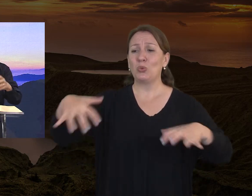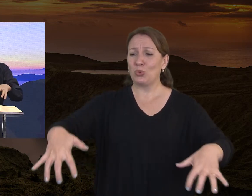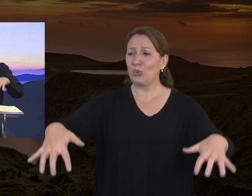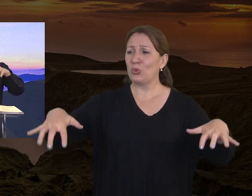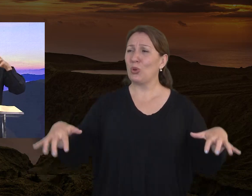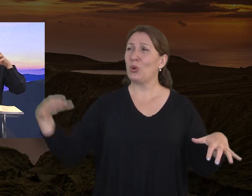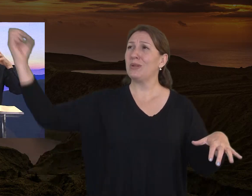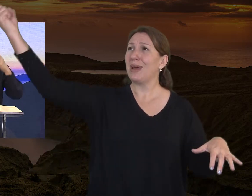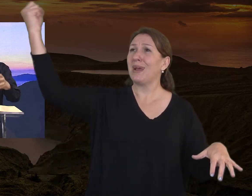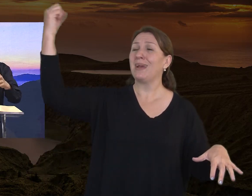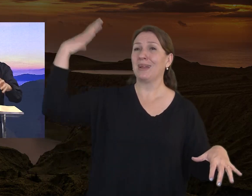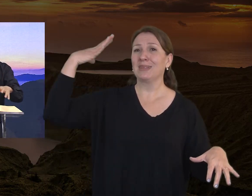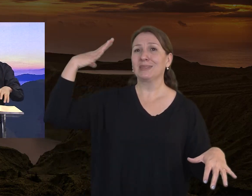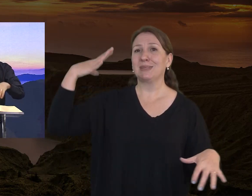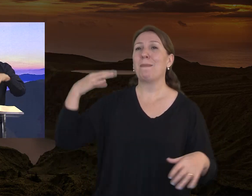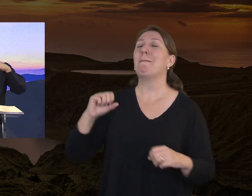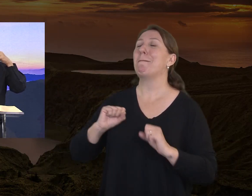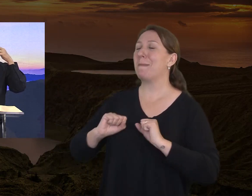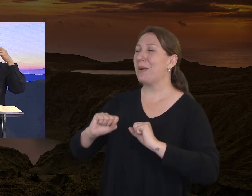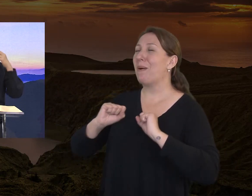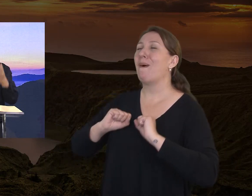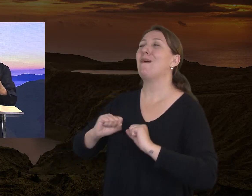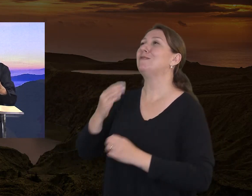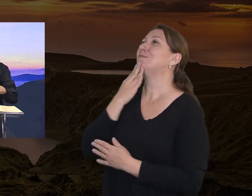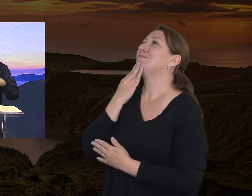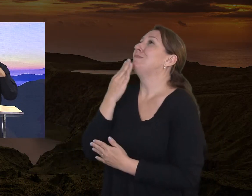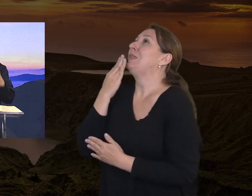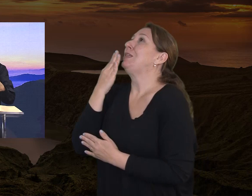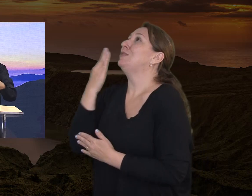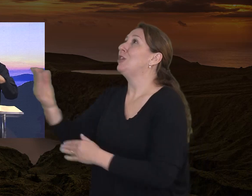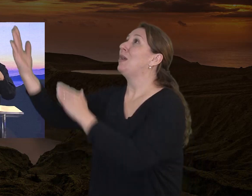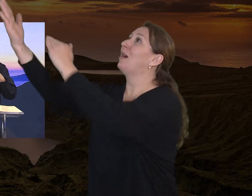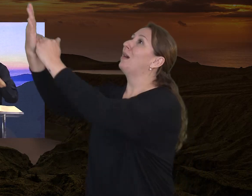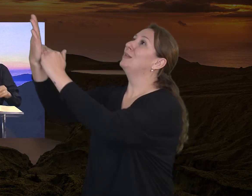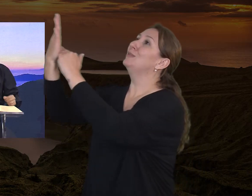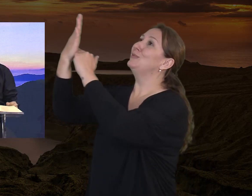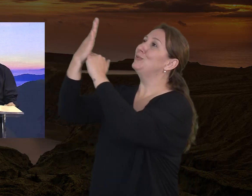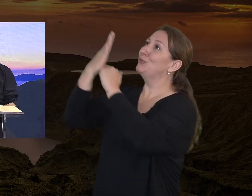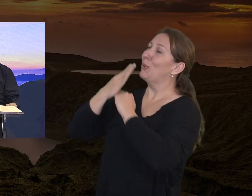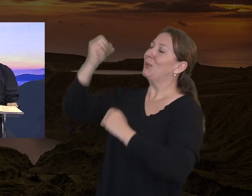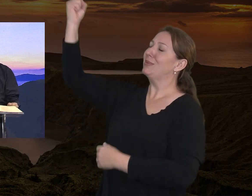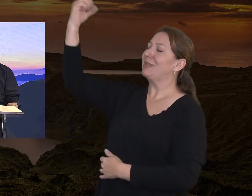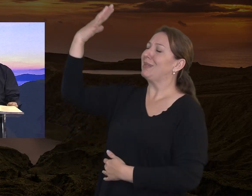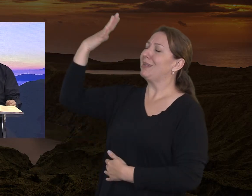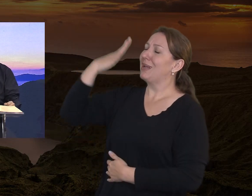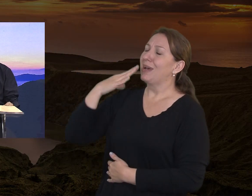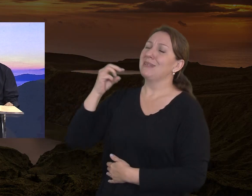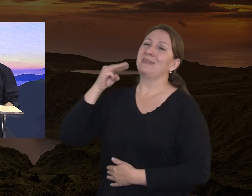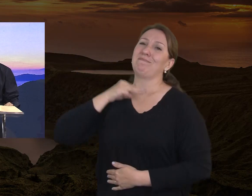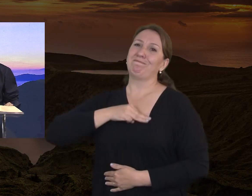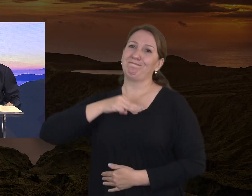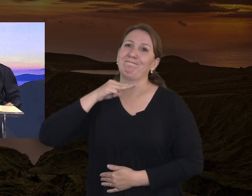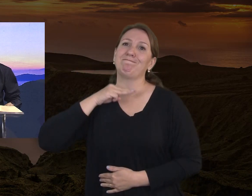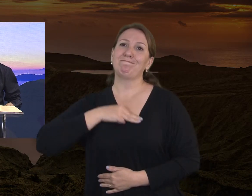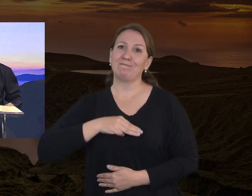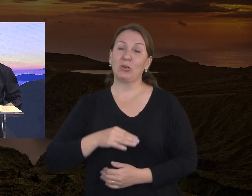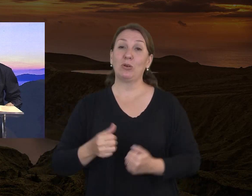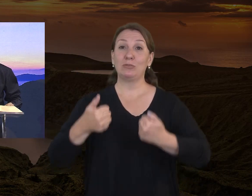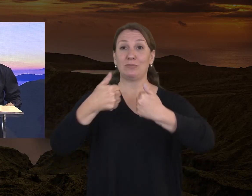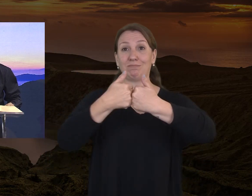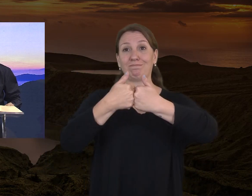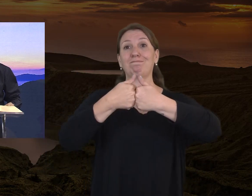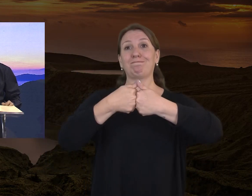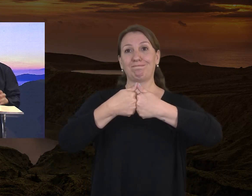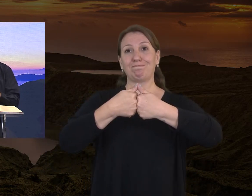buscar socorro e buscar ajuda, graça e misericórdia diante da Arca